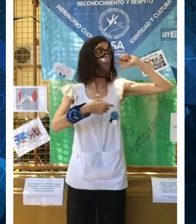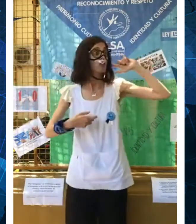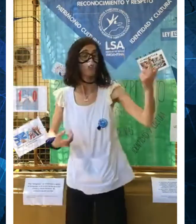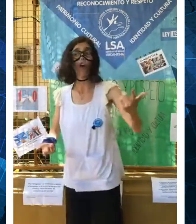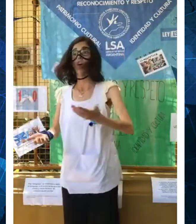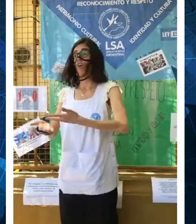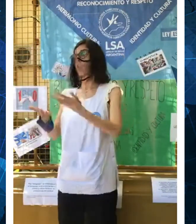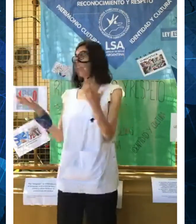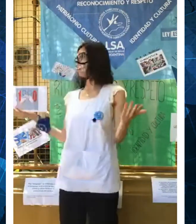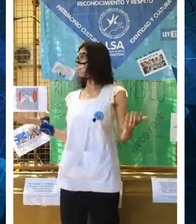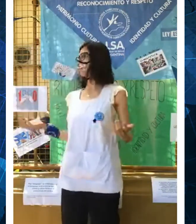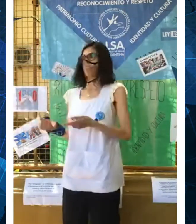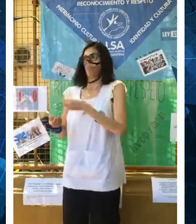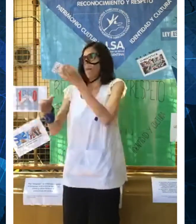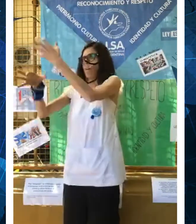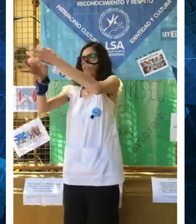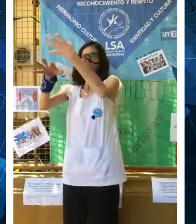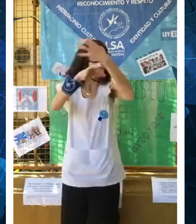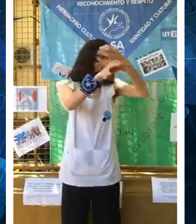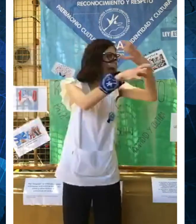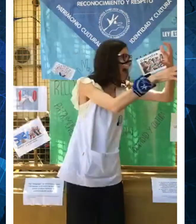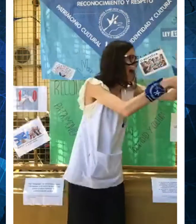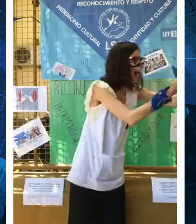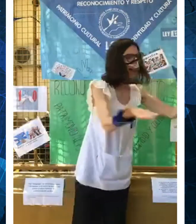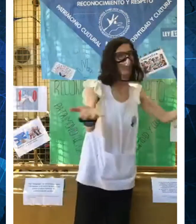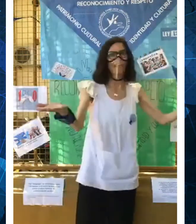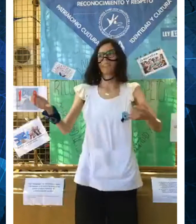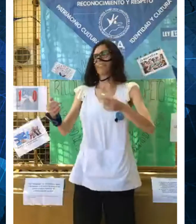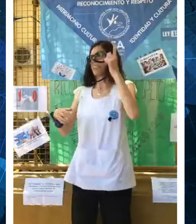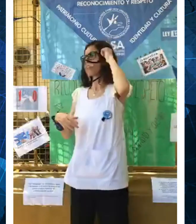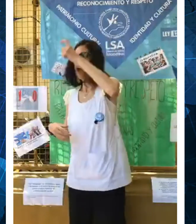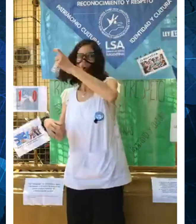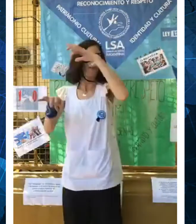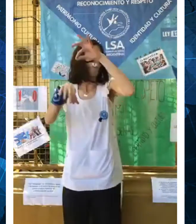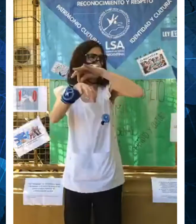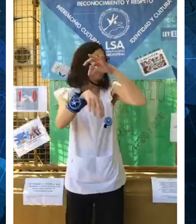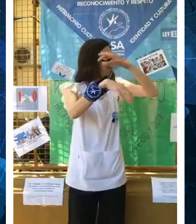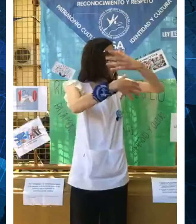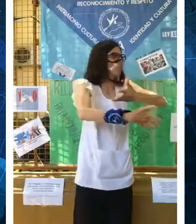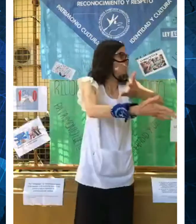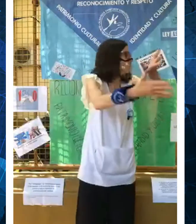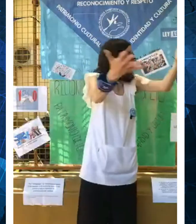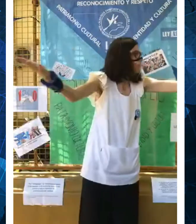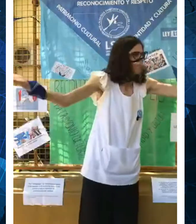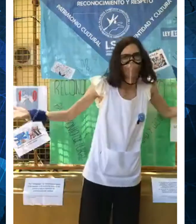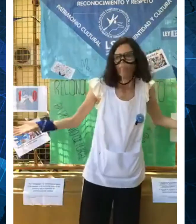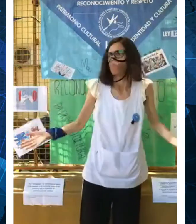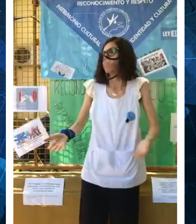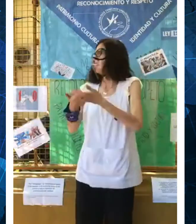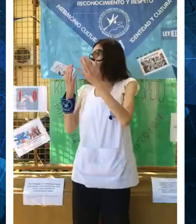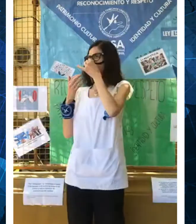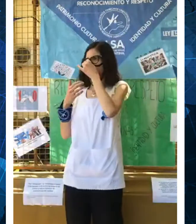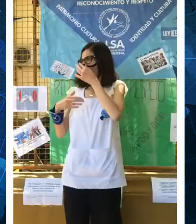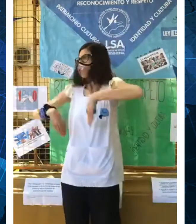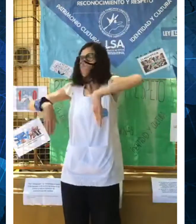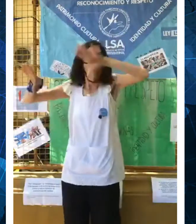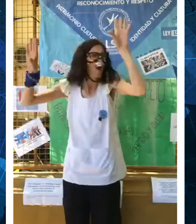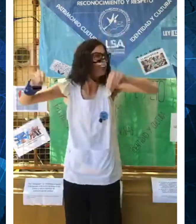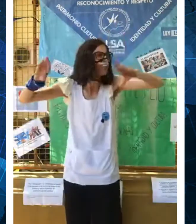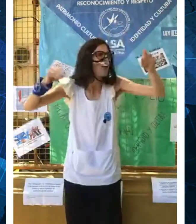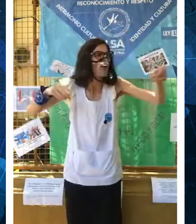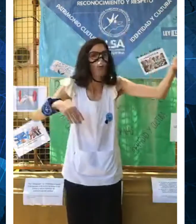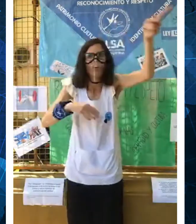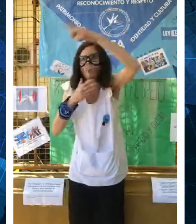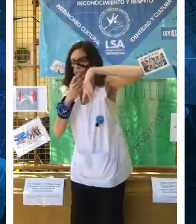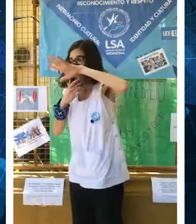presentes, la Confederación Argentina de Sordos, las asociaciones de sordos, todos los profesionales aquí presentes de la psicología, de la